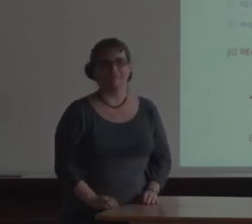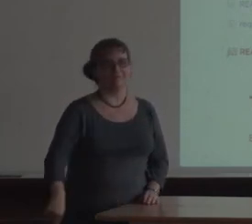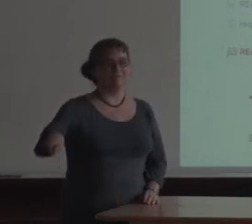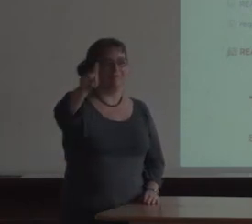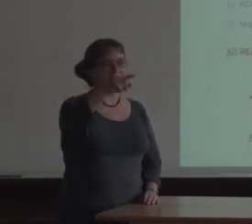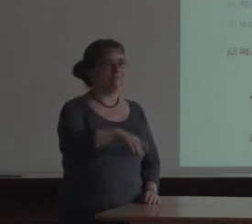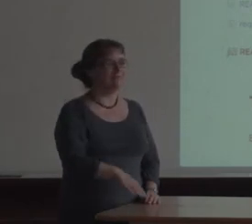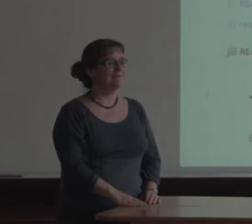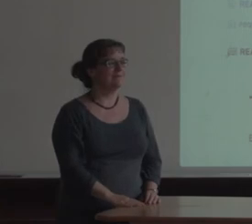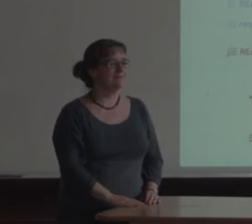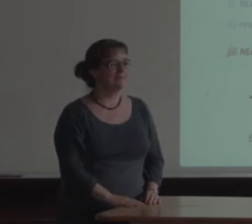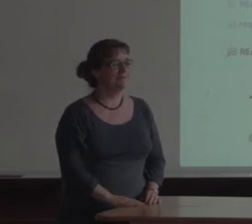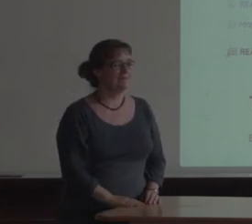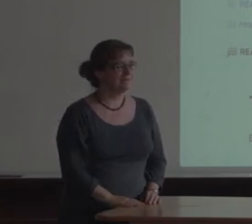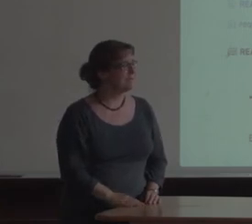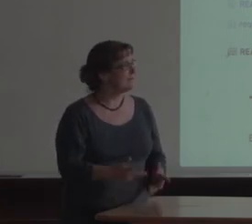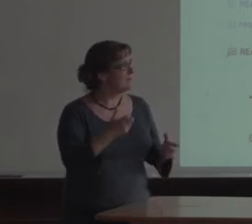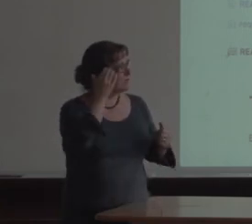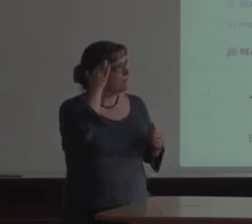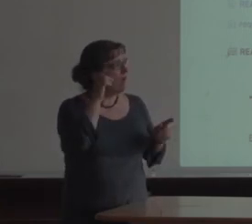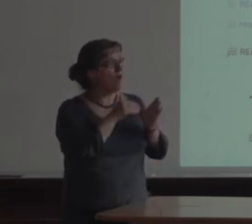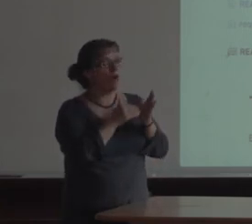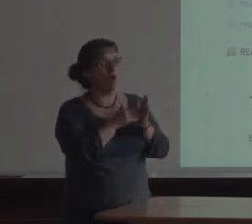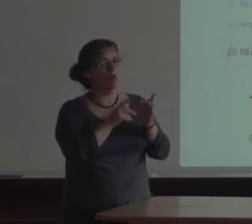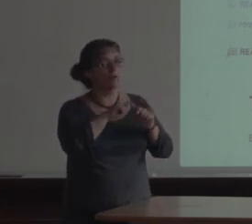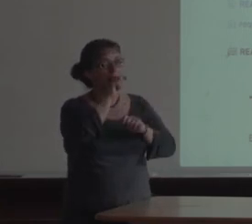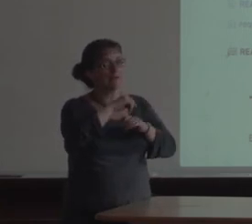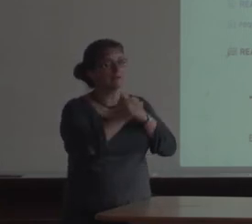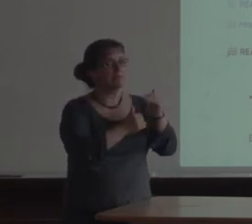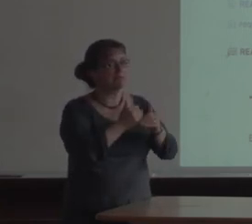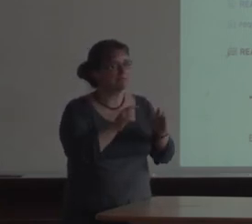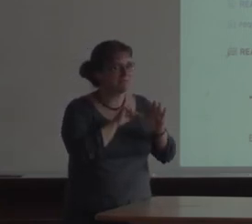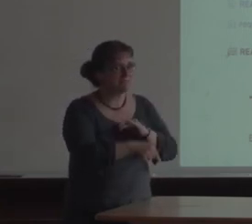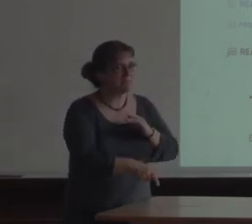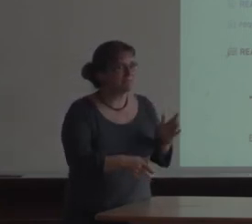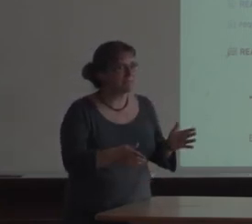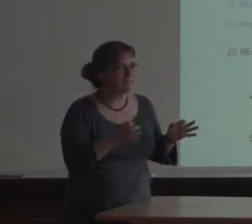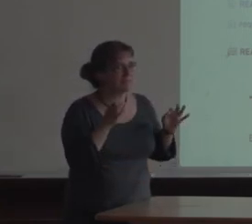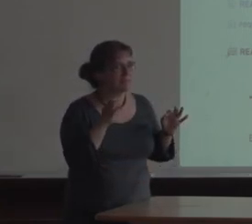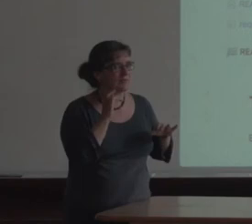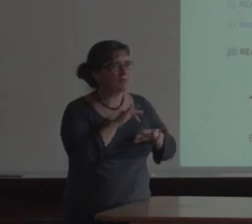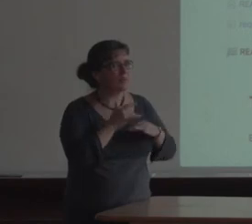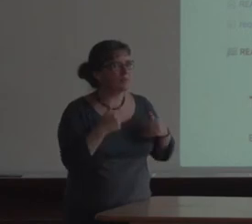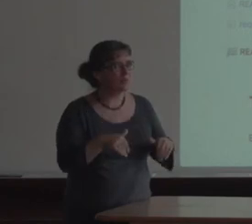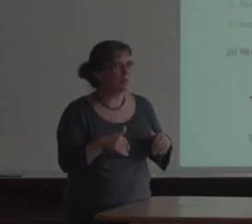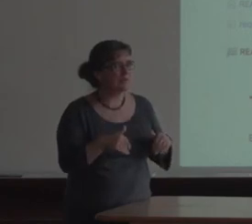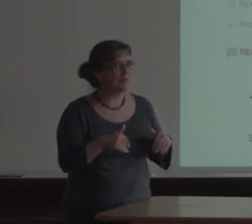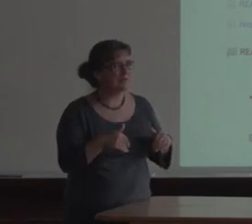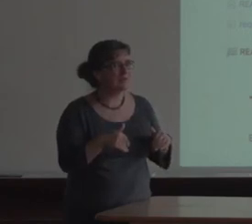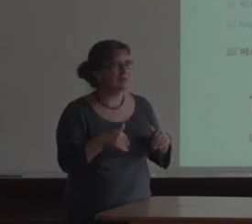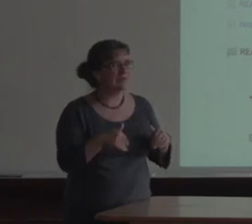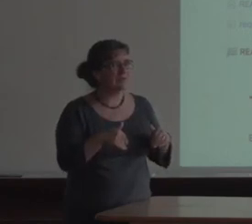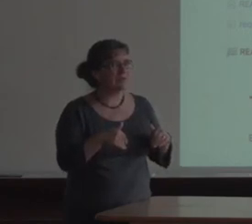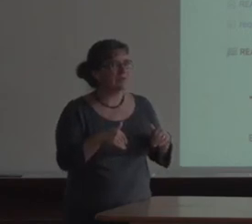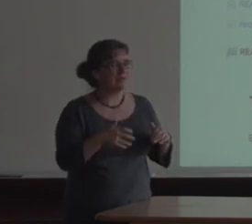Ouais. Sur des tests avancés, je voulais savoir si tu avais déjà joué avec des tests qui testent des utilisations de